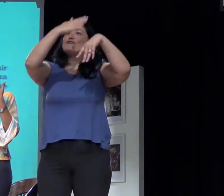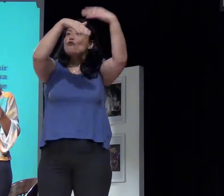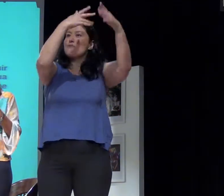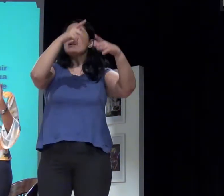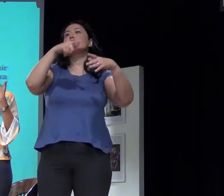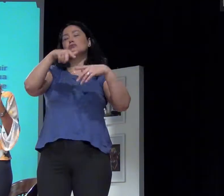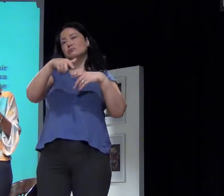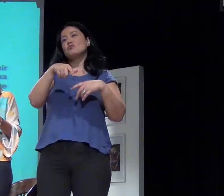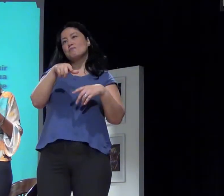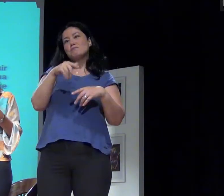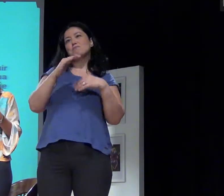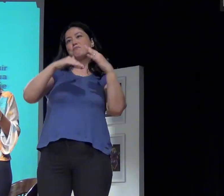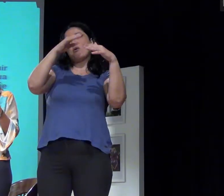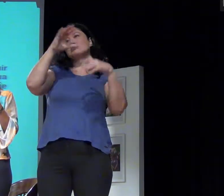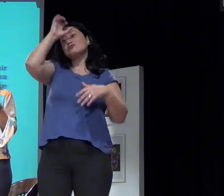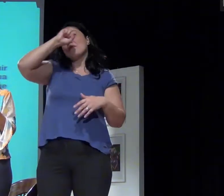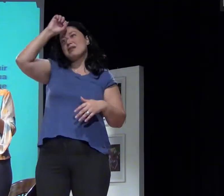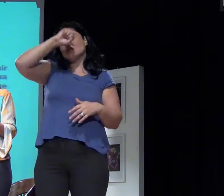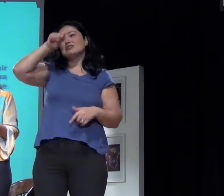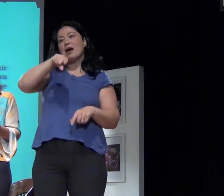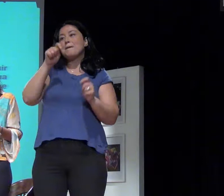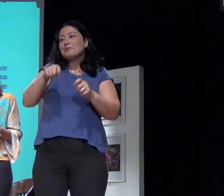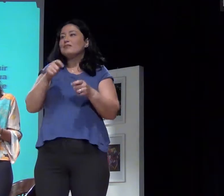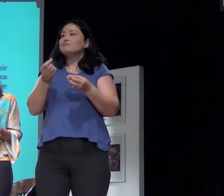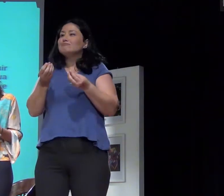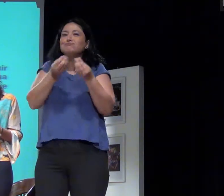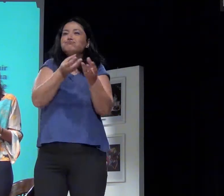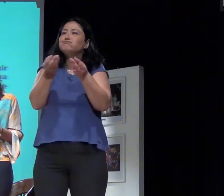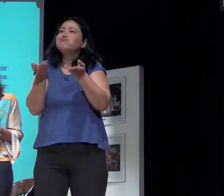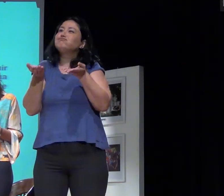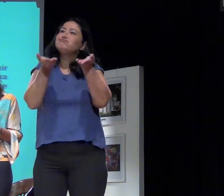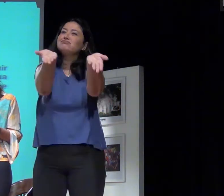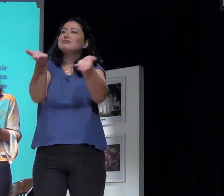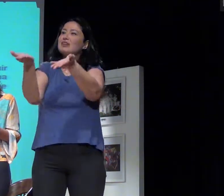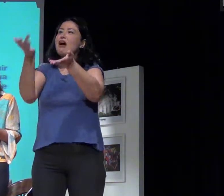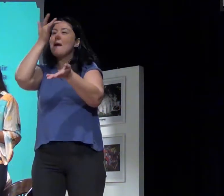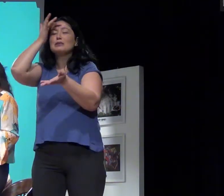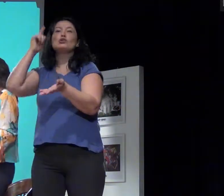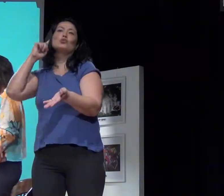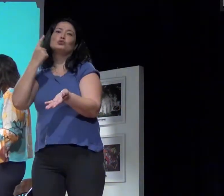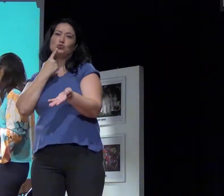de um processo de aprendizagem realmente que atenda essa subjetividade da pessoa com surdez.